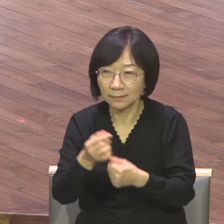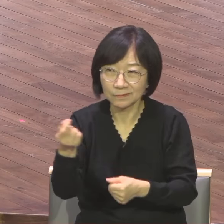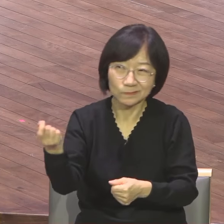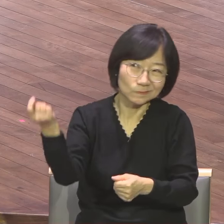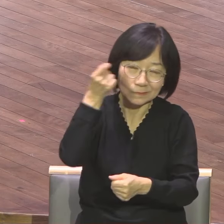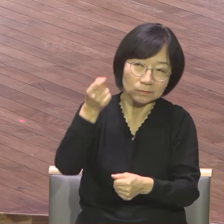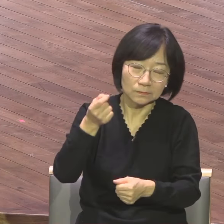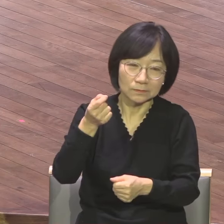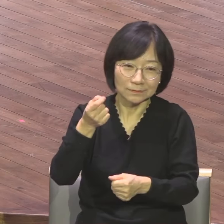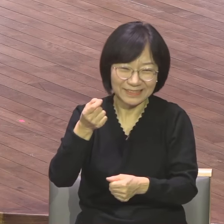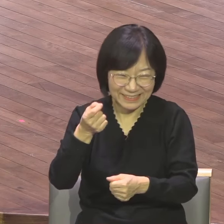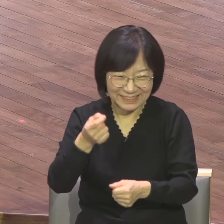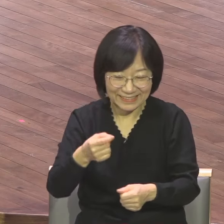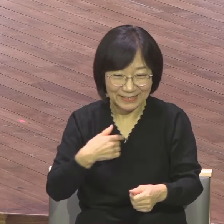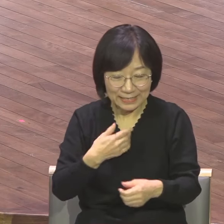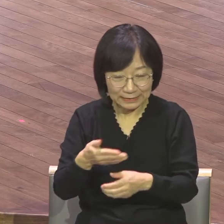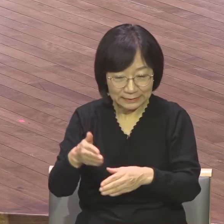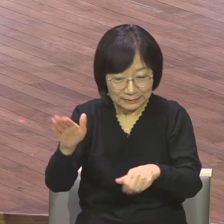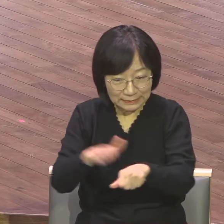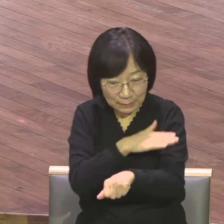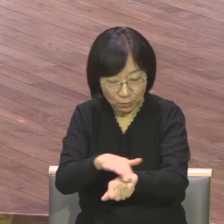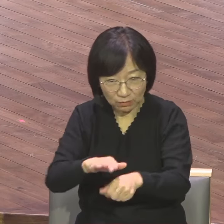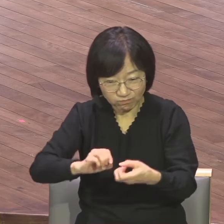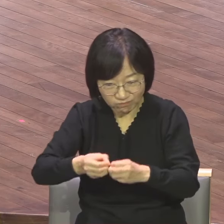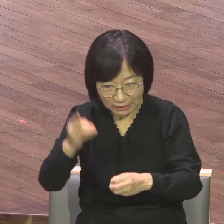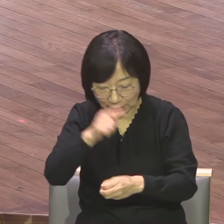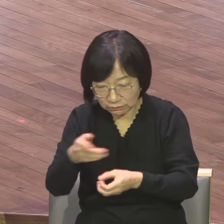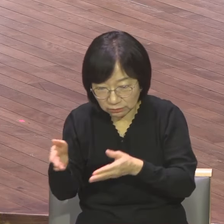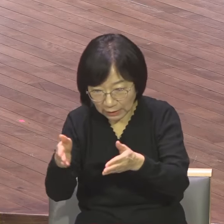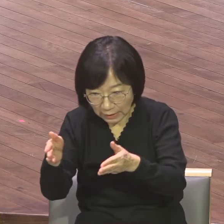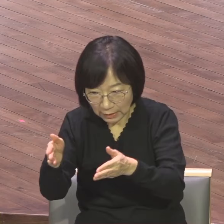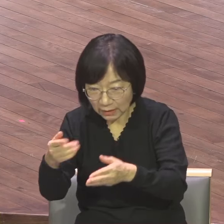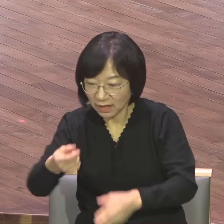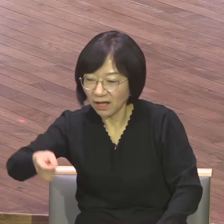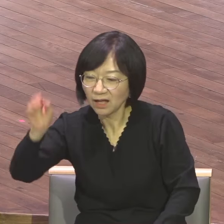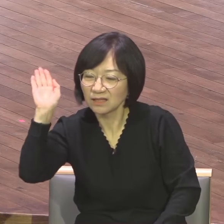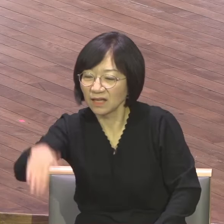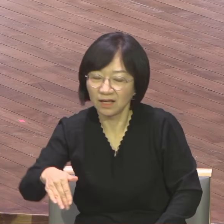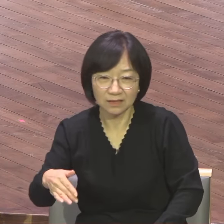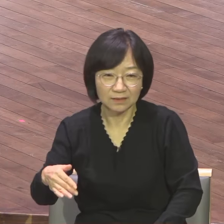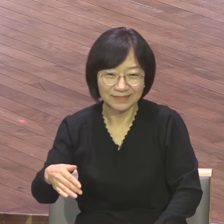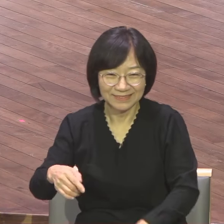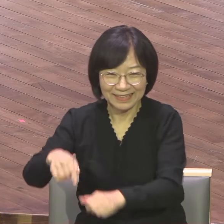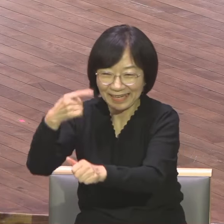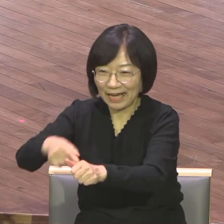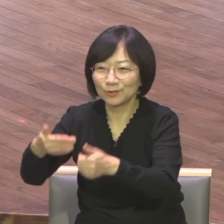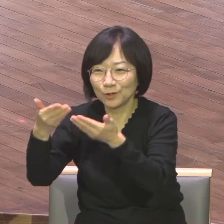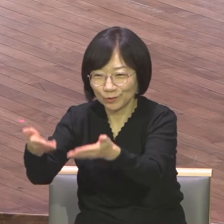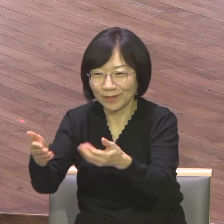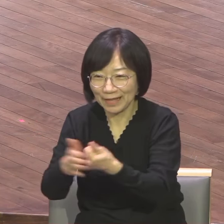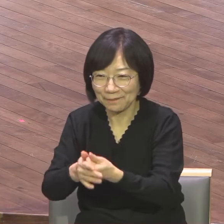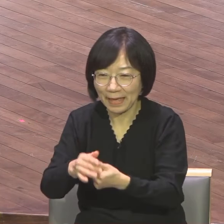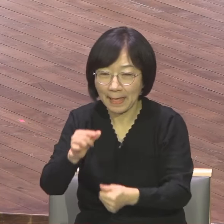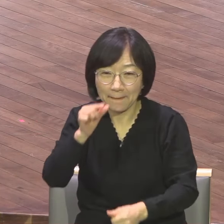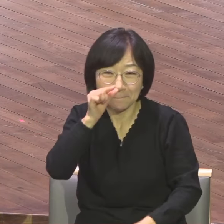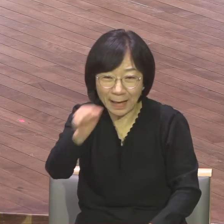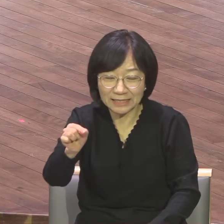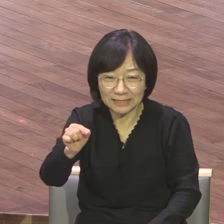우리가 잘못된 길로 가지 못하도록 콕 찔러서 알려준다라는 교훈적 의미가